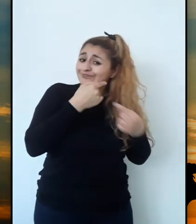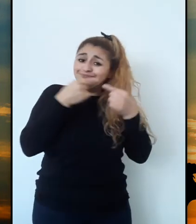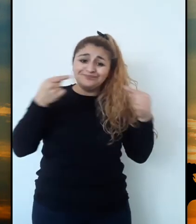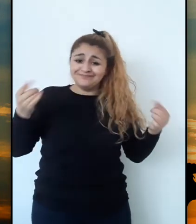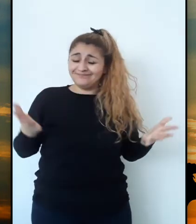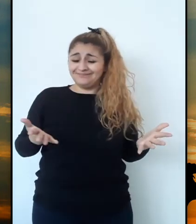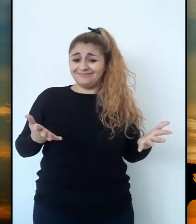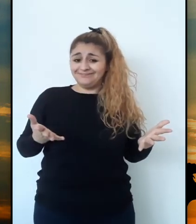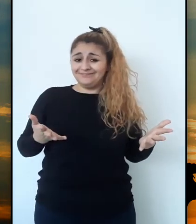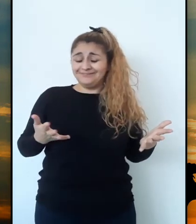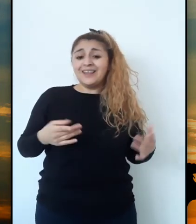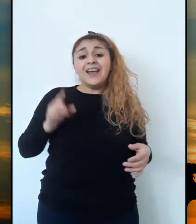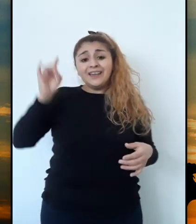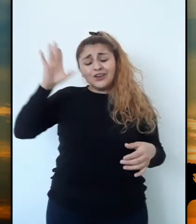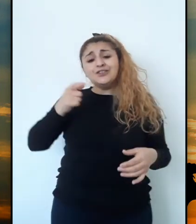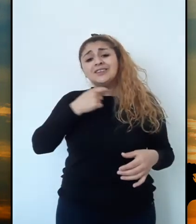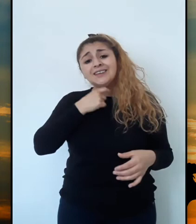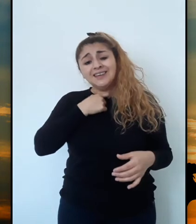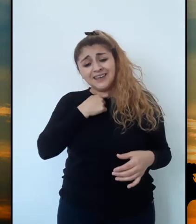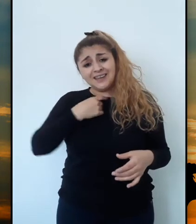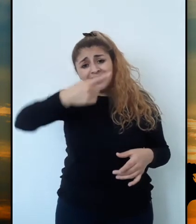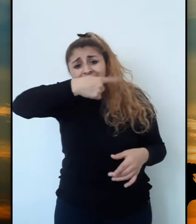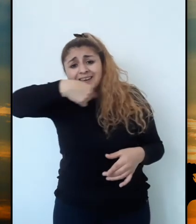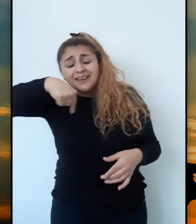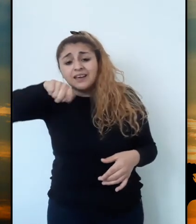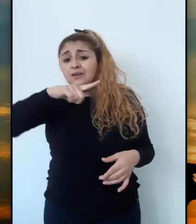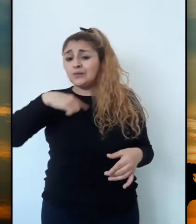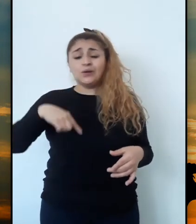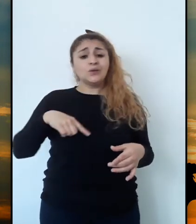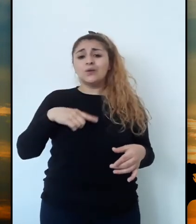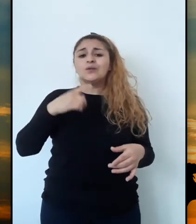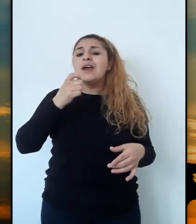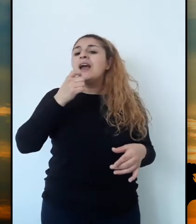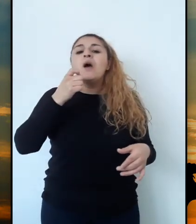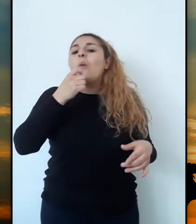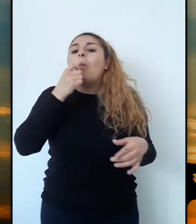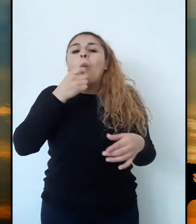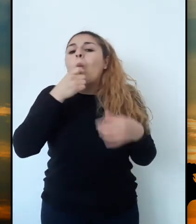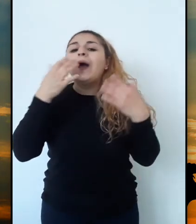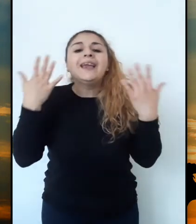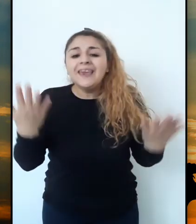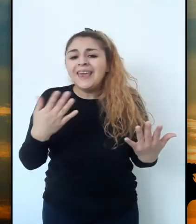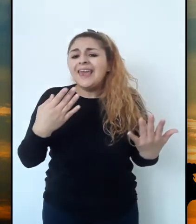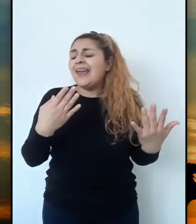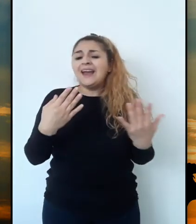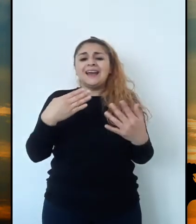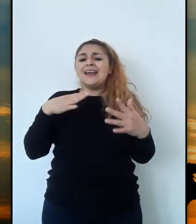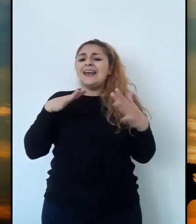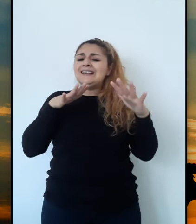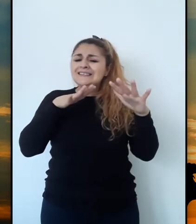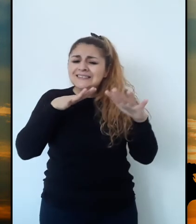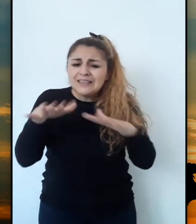à l'image de son Fils bien-aimé, para que yo sea la imagen de su Hijo